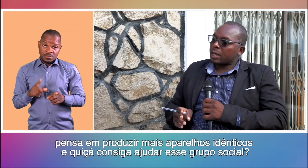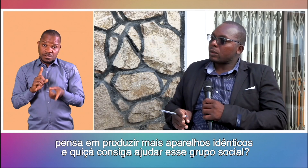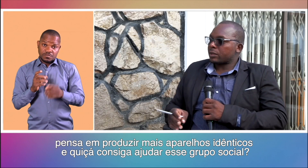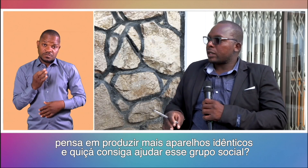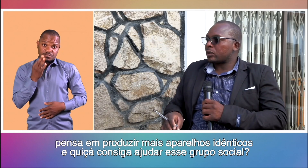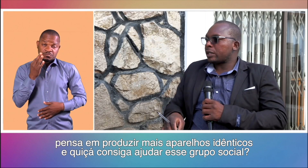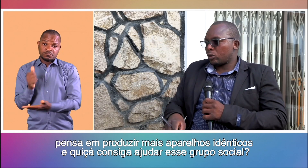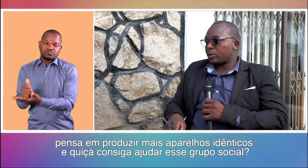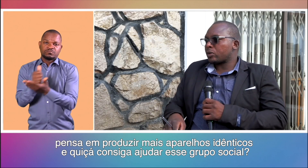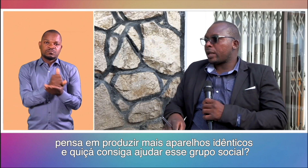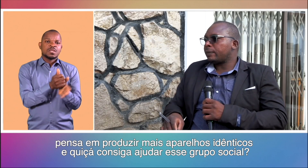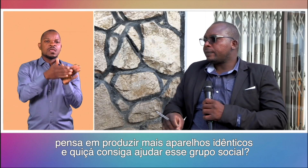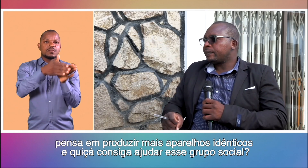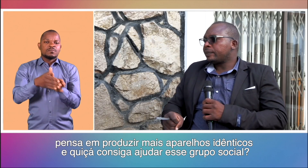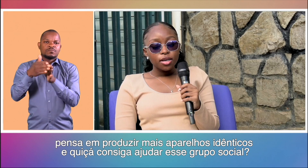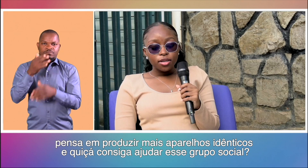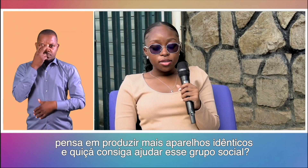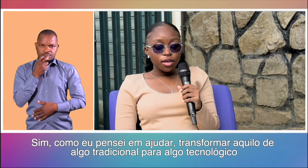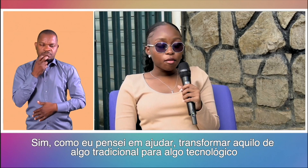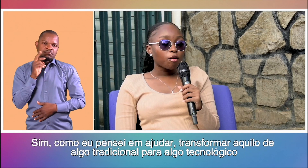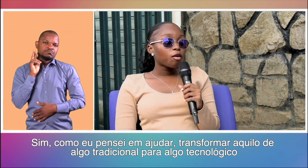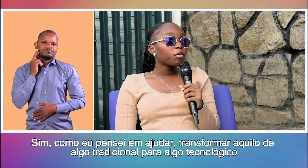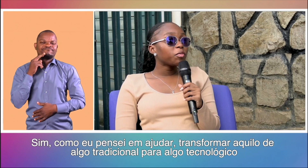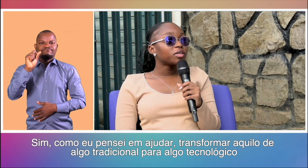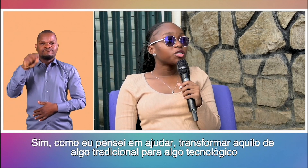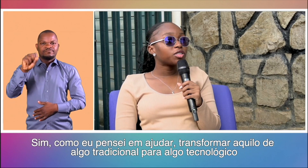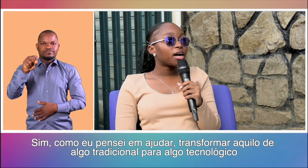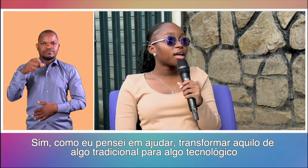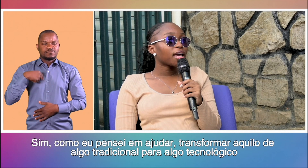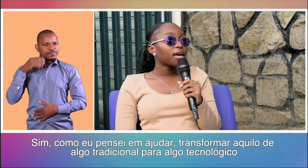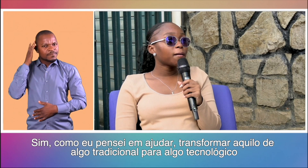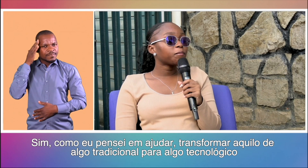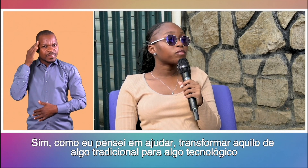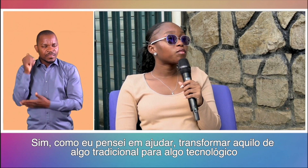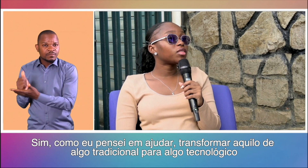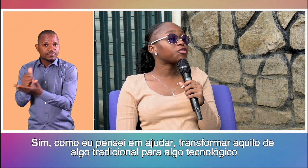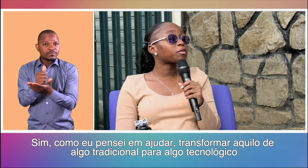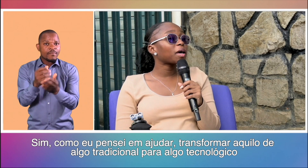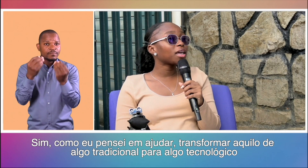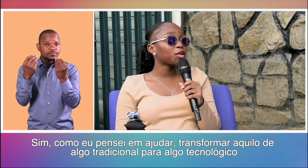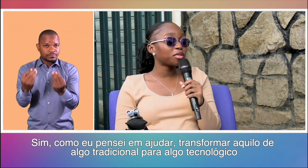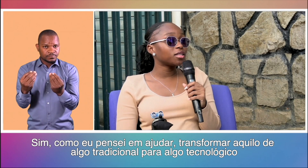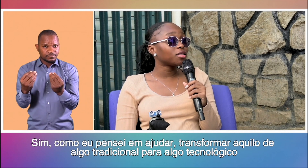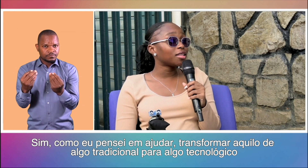quizá consiga ajudar este grupo social? Sim, como eu penso em ajudar é transformar aquilo de